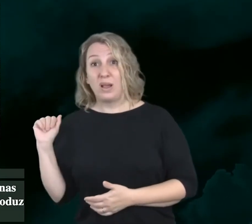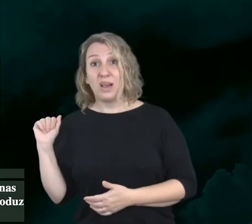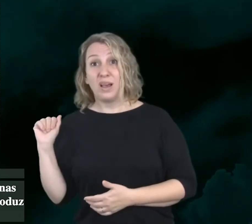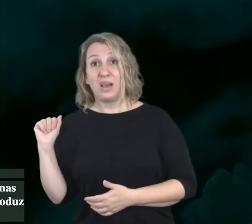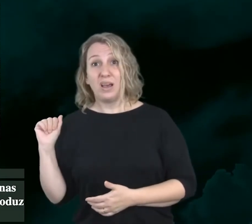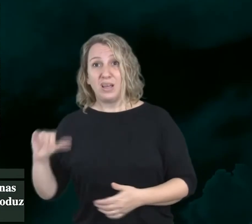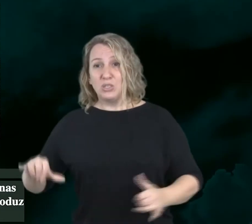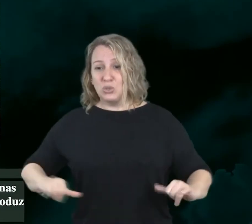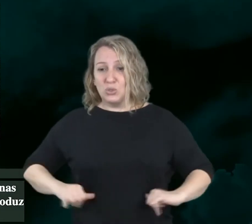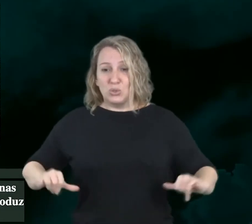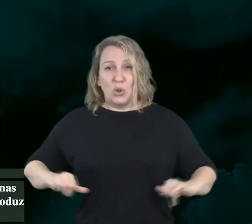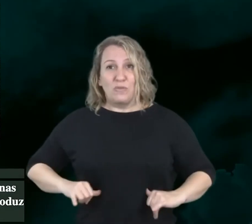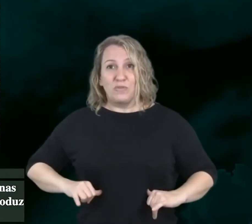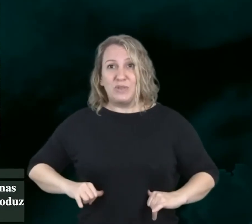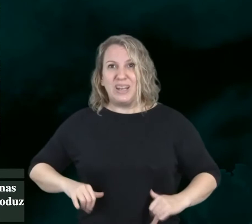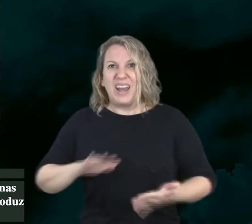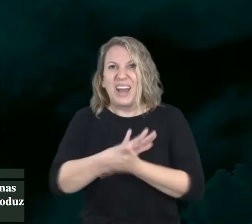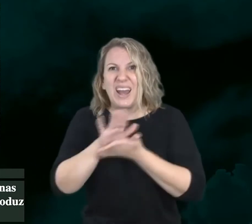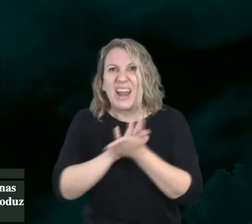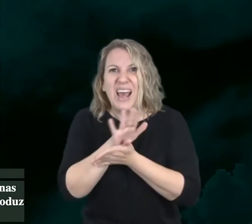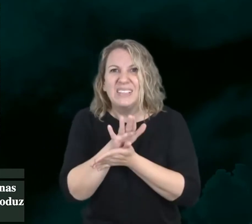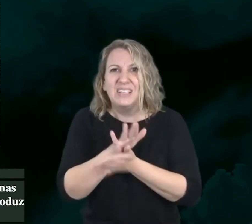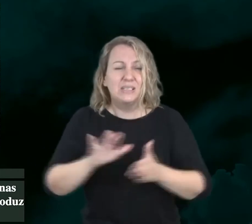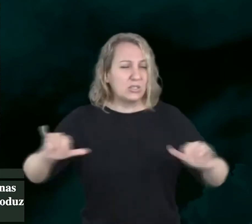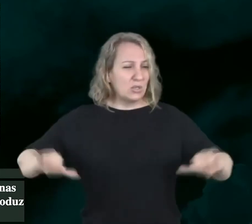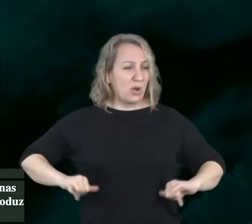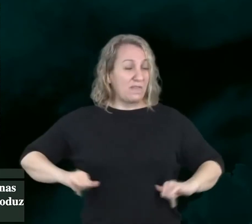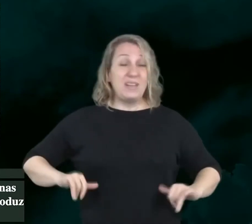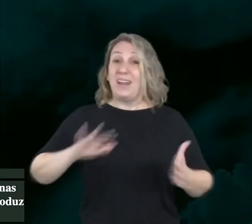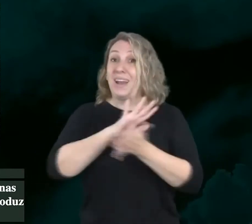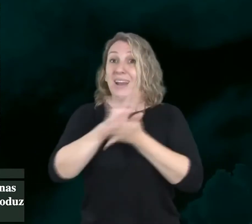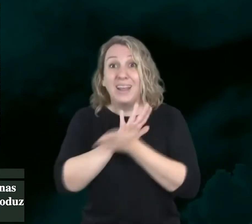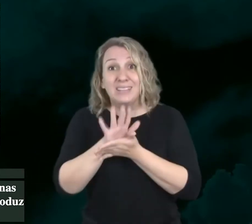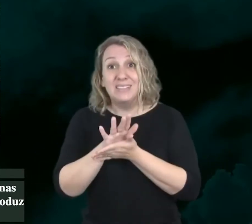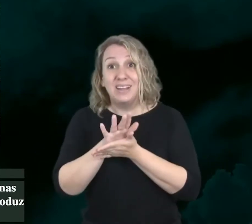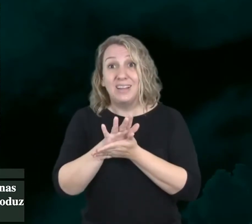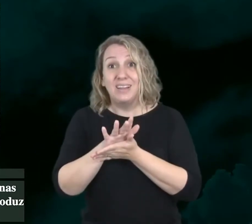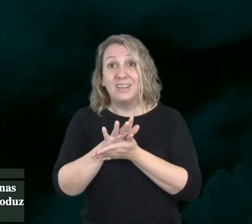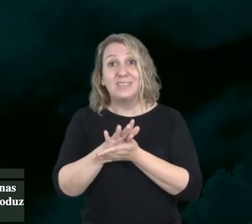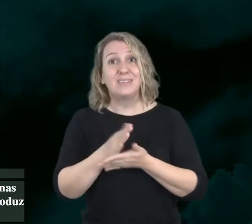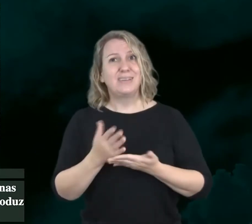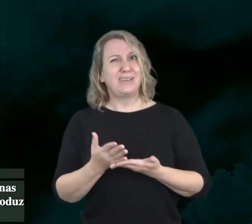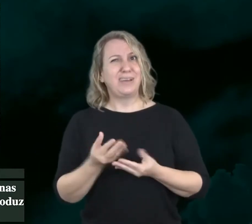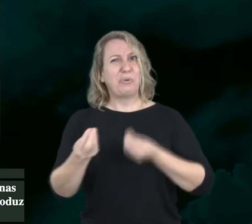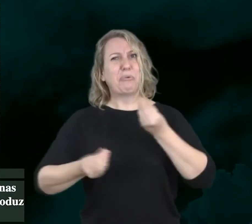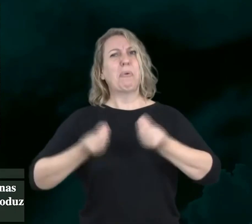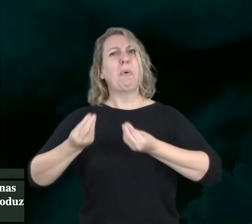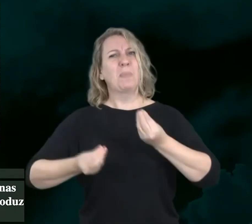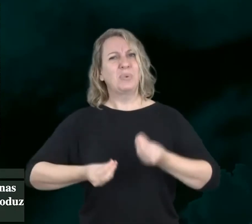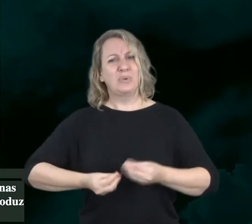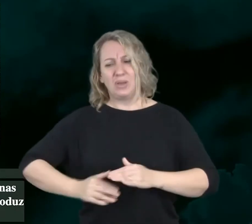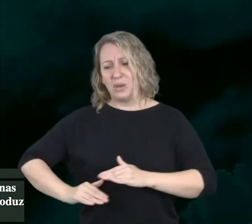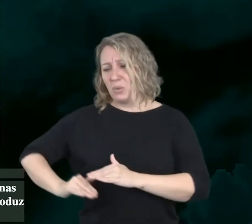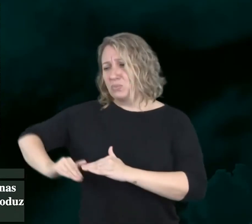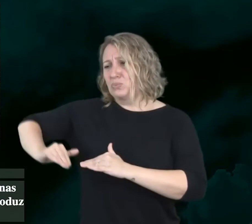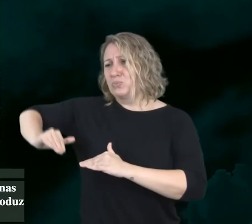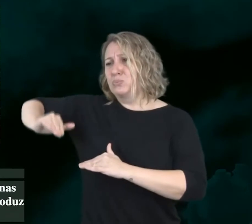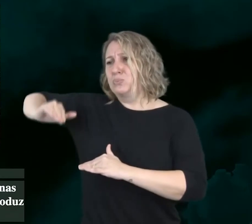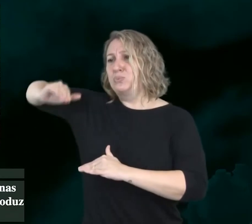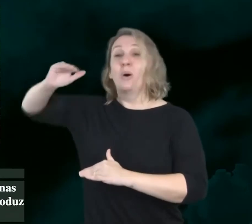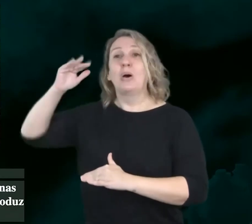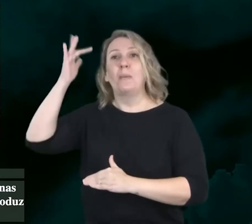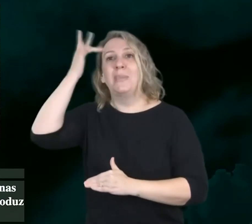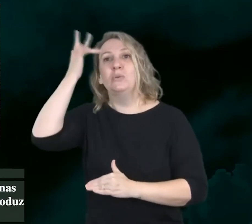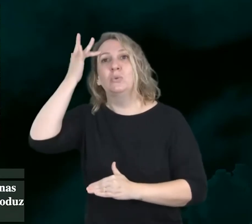filho sofra, não quero que ele passe por dificuldades, né? Então é uma geração criada sem tribulação, uma